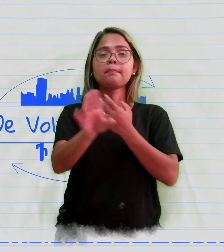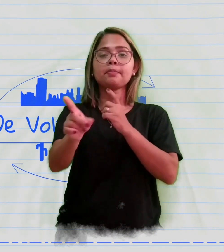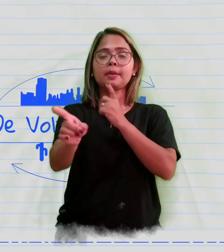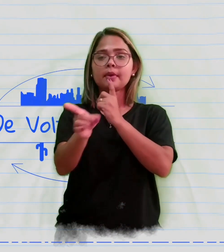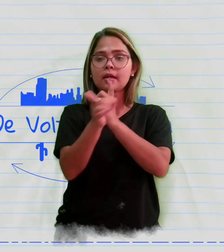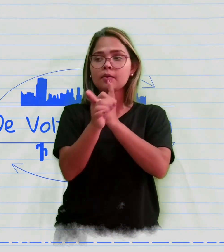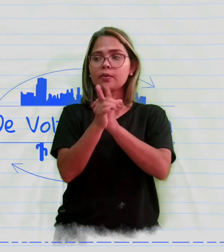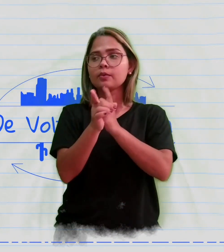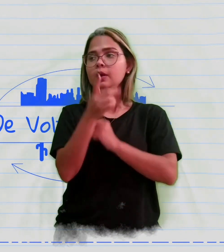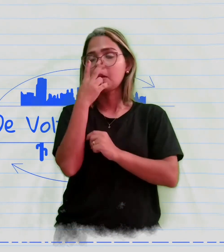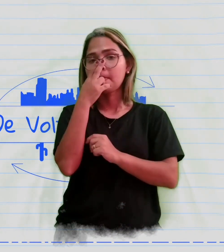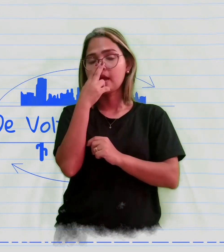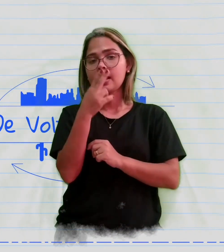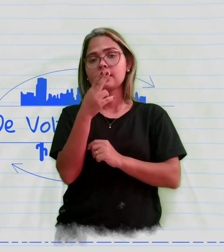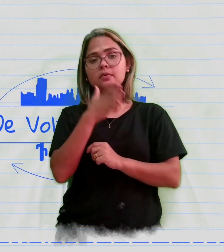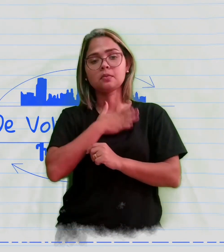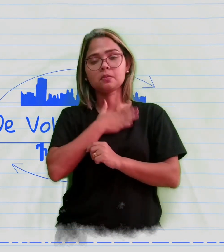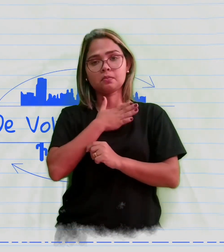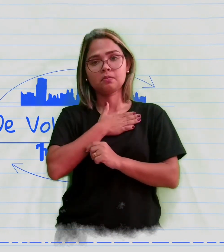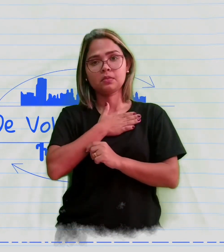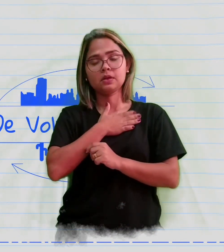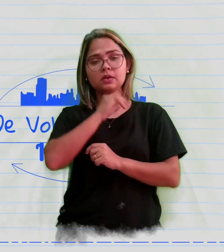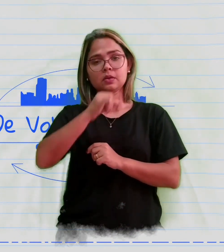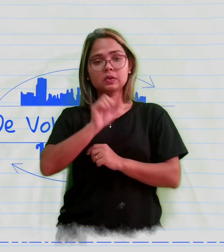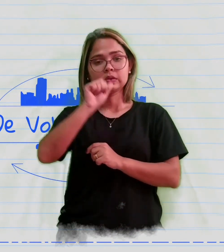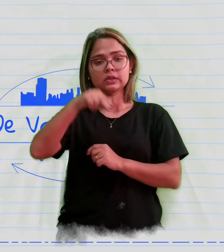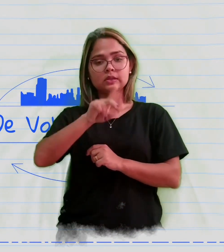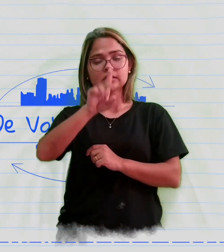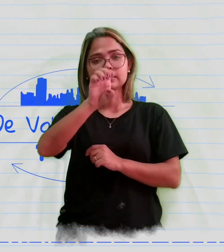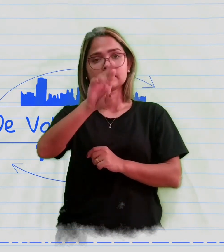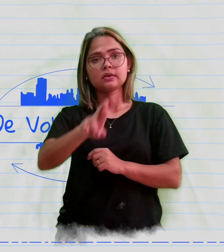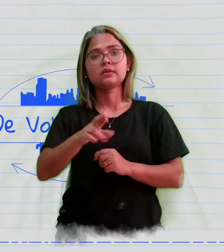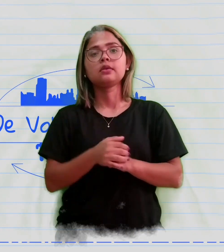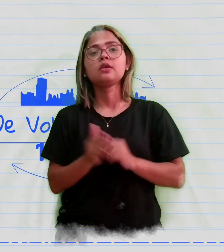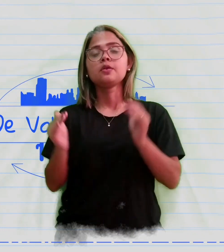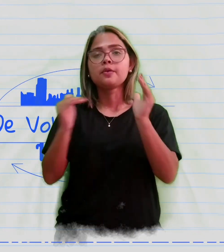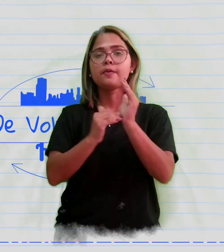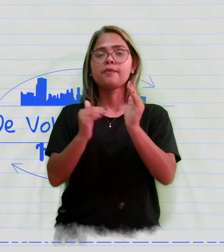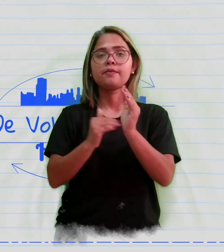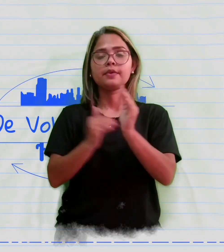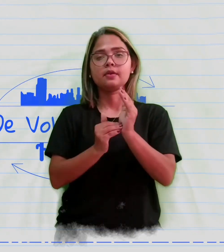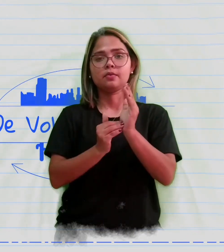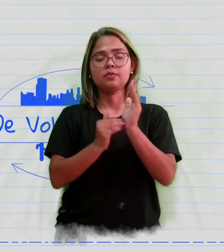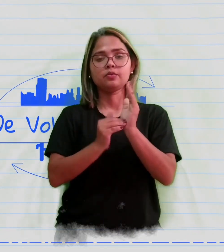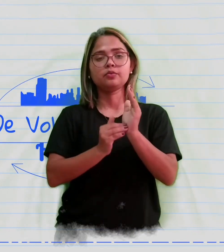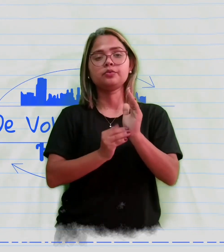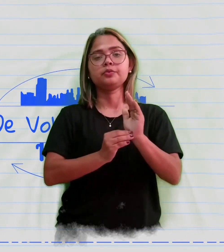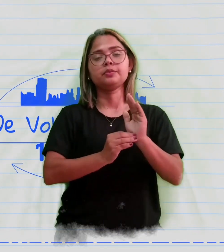Daí, ouvindo o podcast, percebendo, lá mais pro final, nos últimos episódios que a gente gravou, foi que eu consegui enxergar